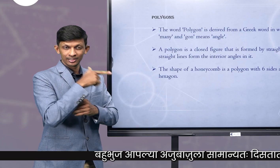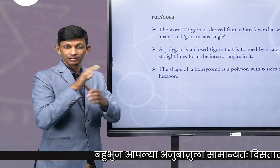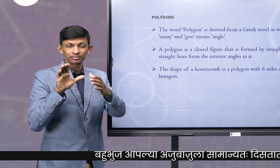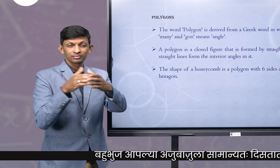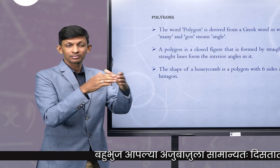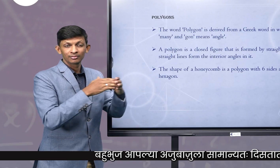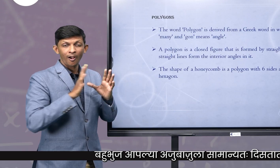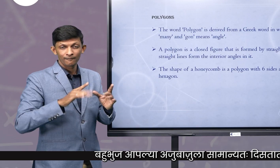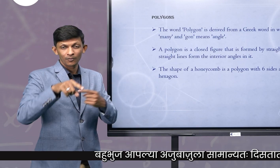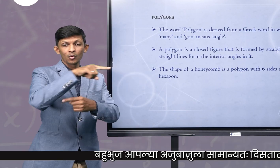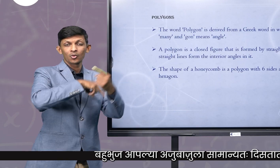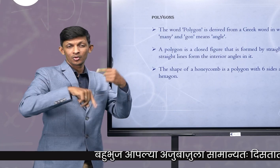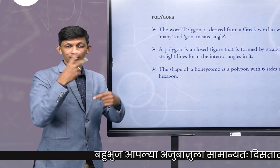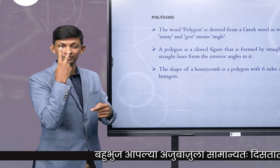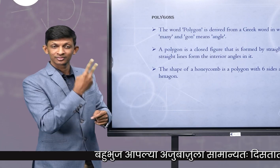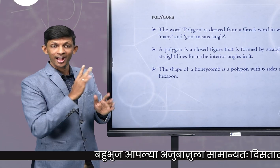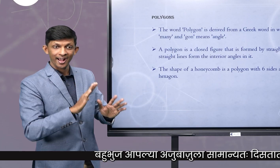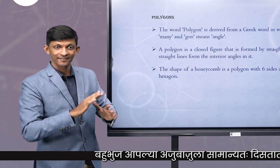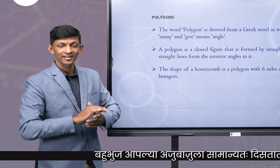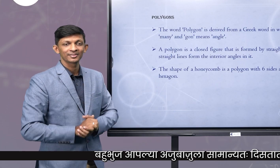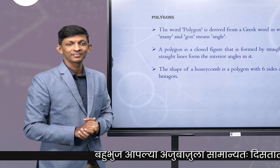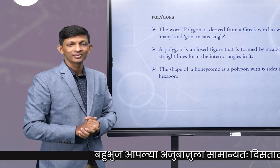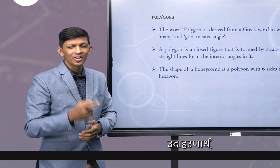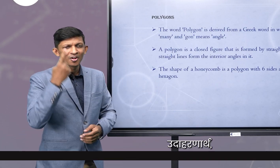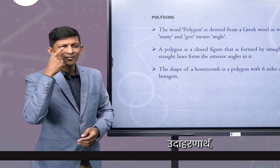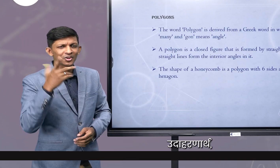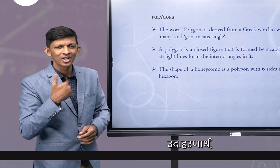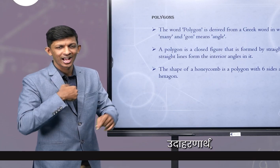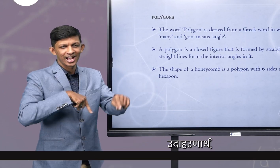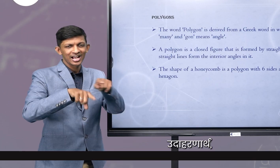बहुभुज आपल्याला आजूबाजूला सामान्यतः दिसतात. उदाहरणार्थ,